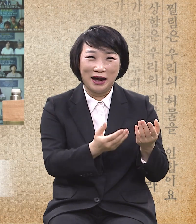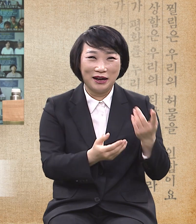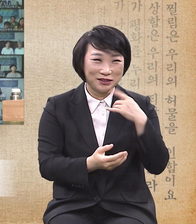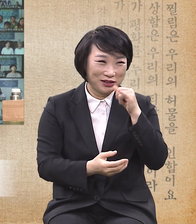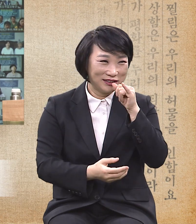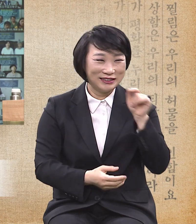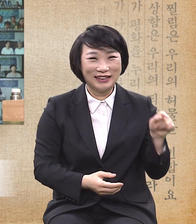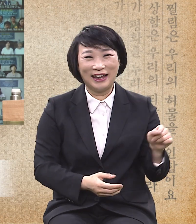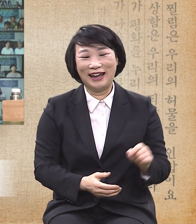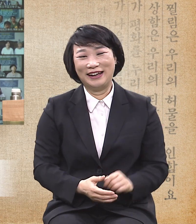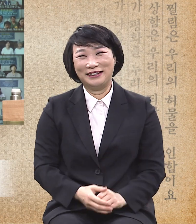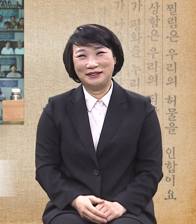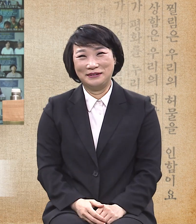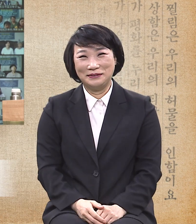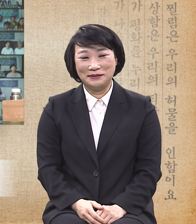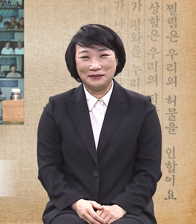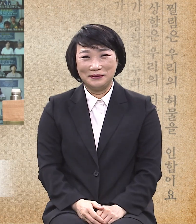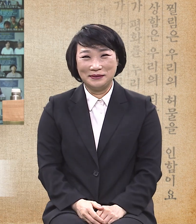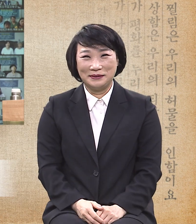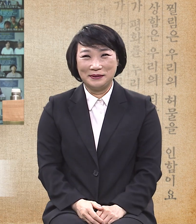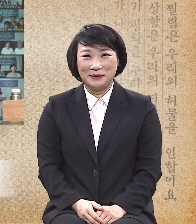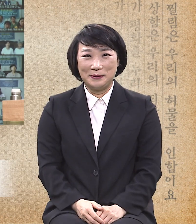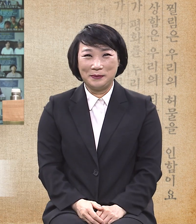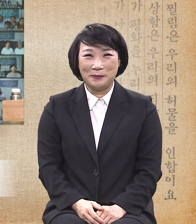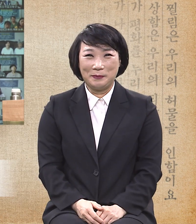2시간. 예.